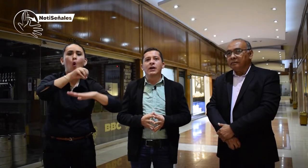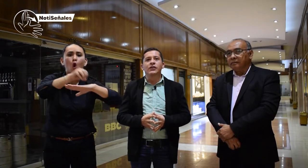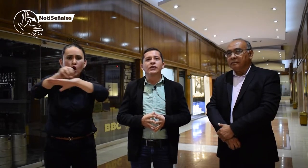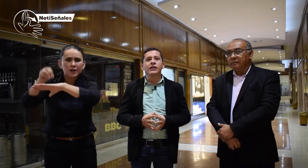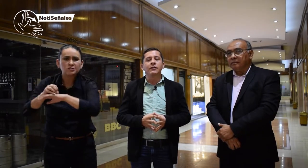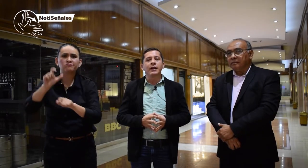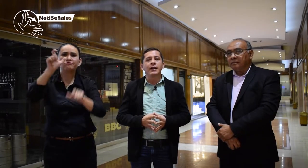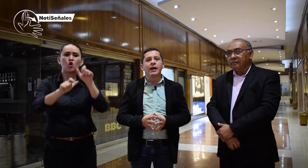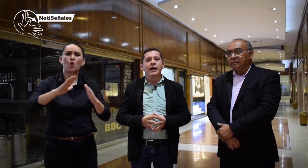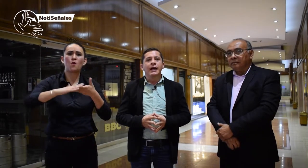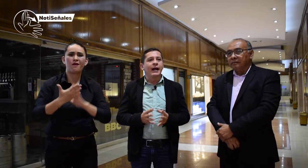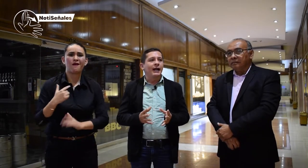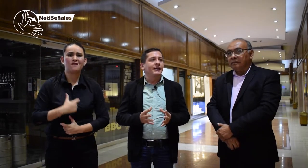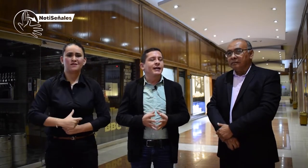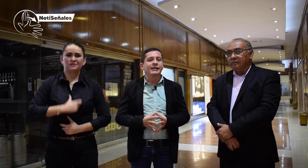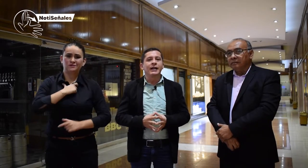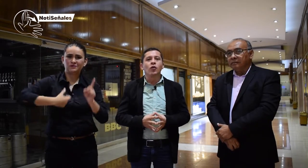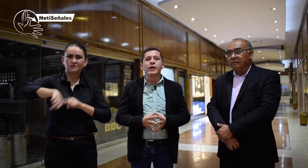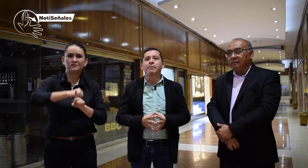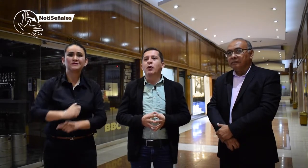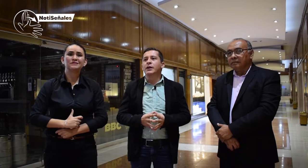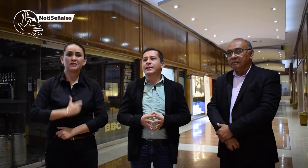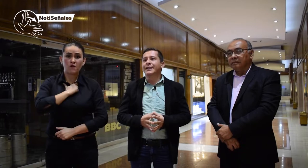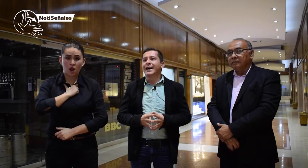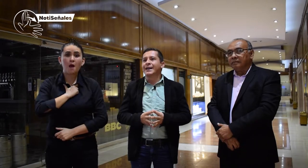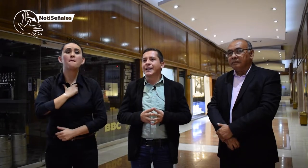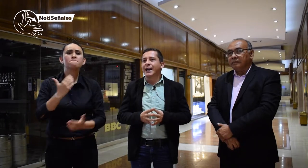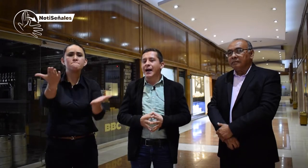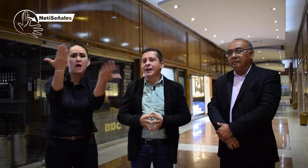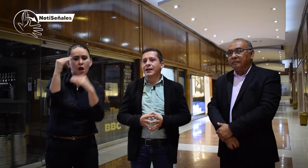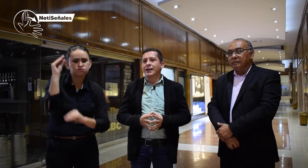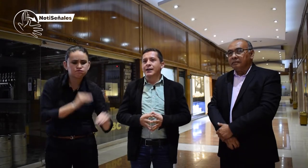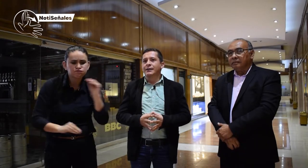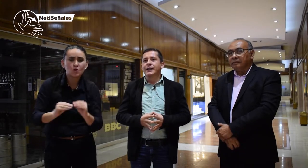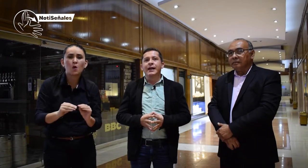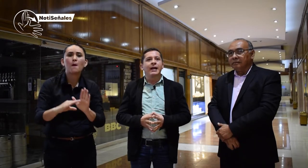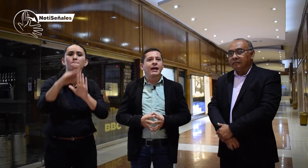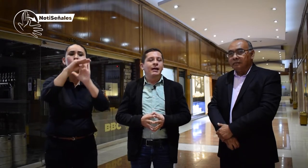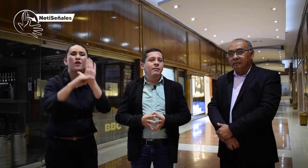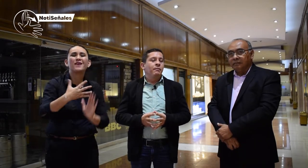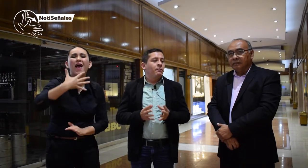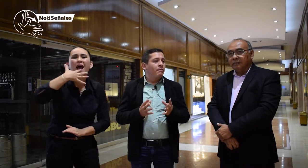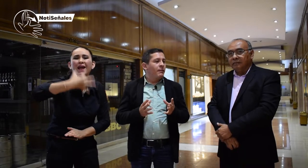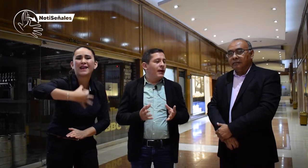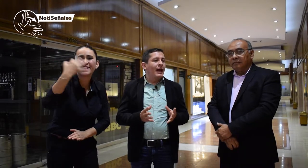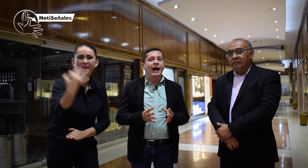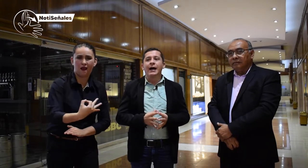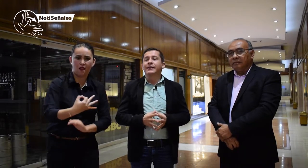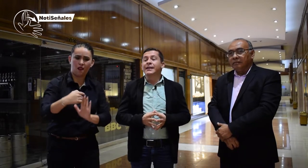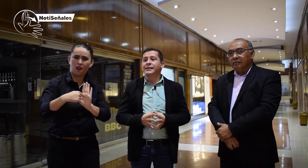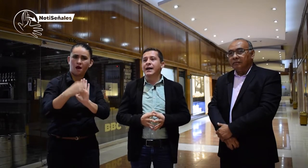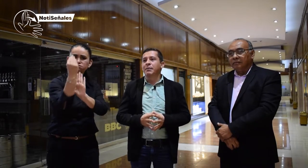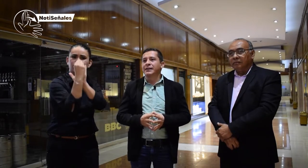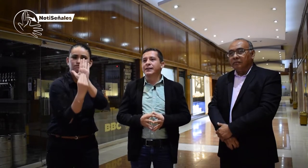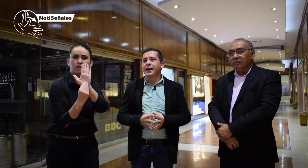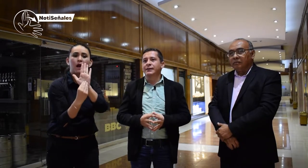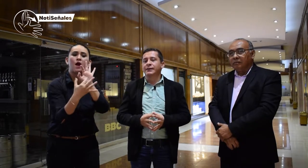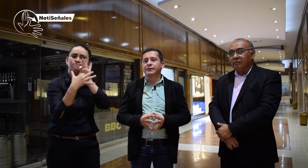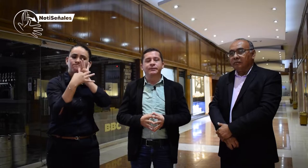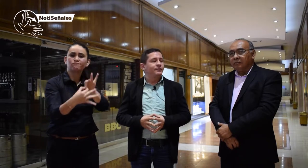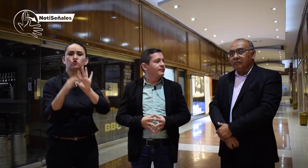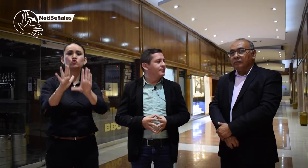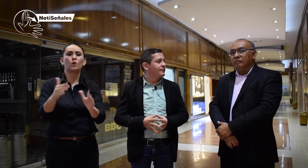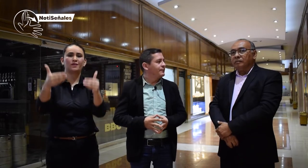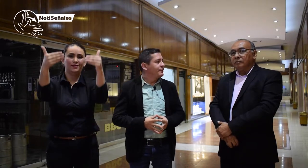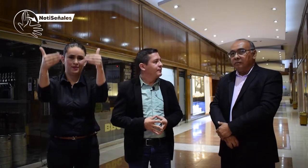y población civil en aras de hacer una política real de la discapacidad.